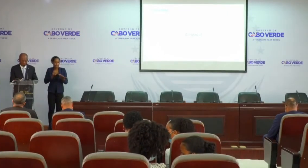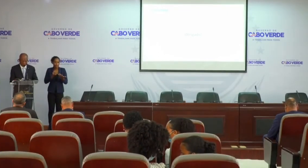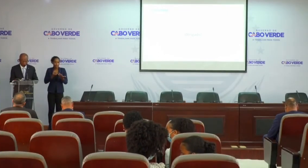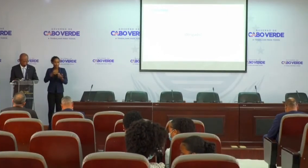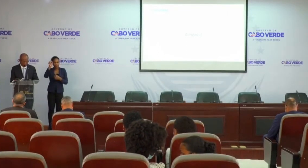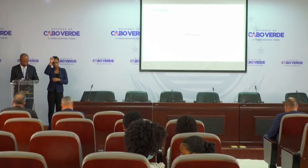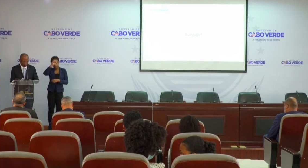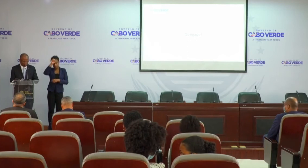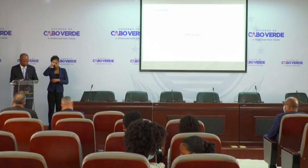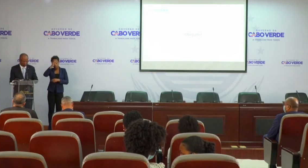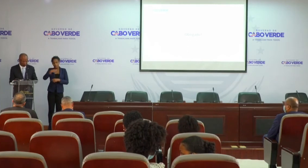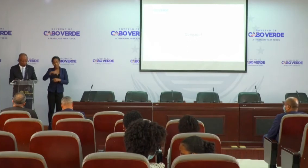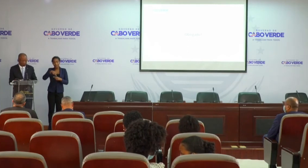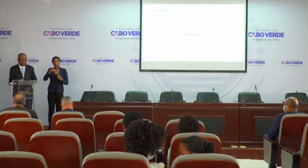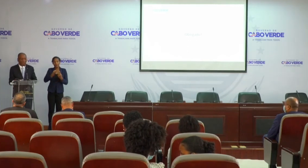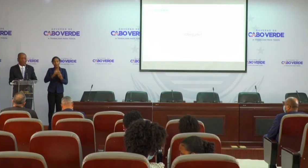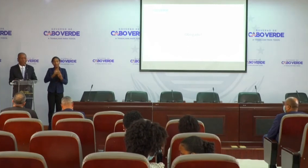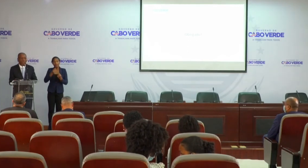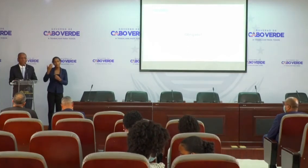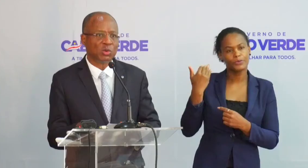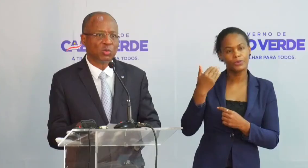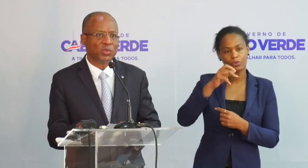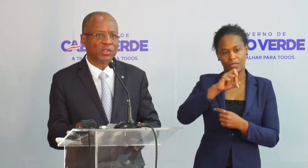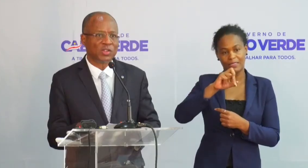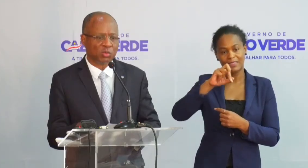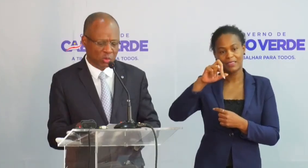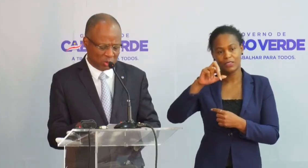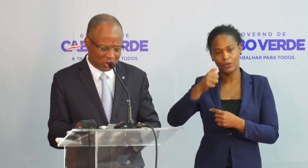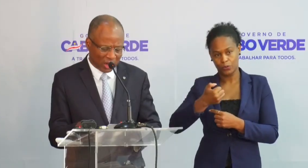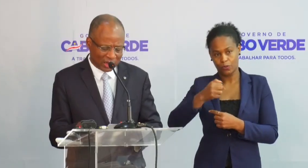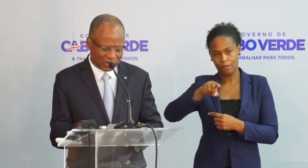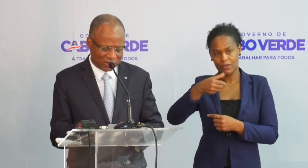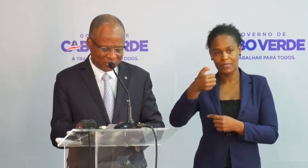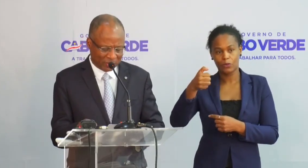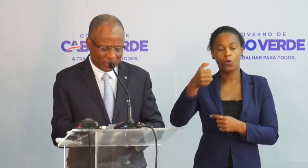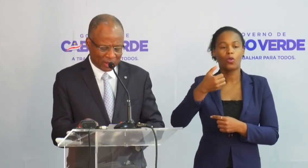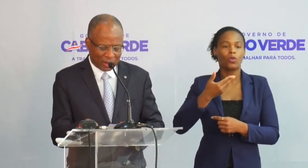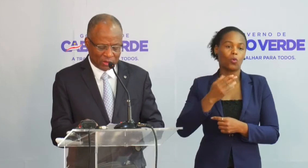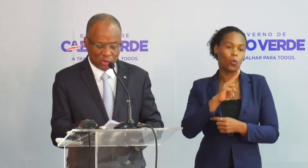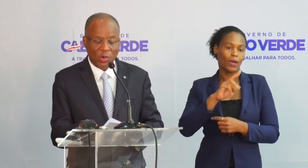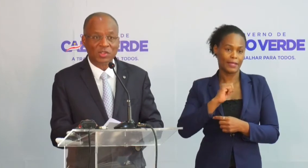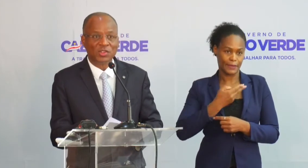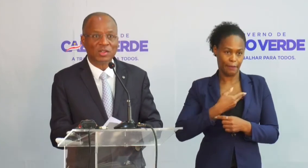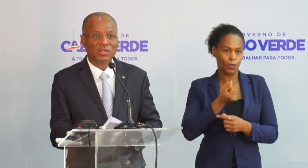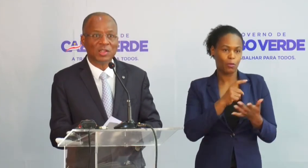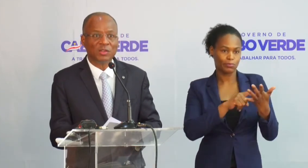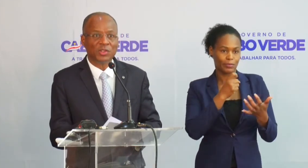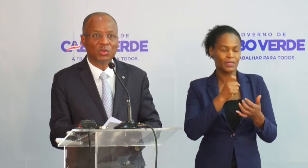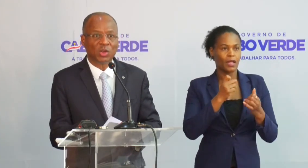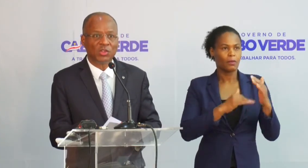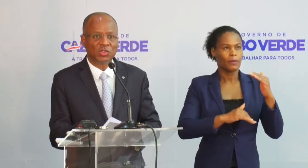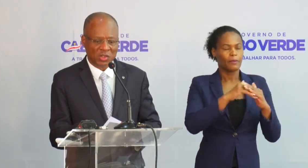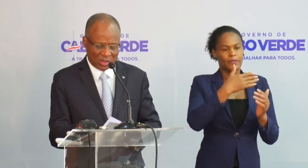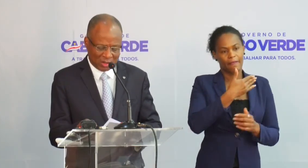em janeiro deste ano estava a 85,5 dólares. Chegou a atingir